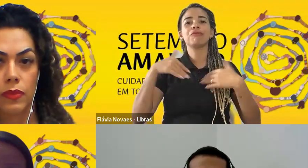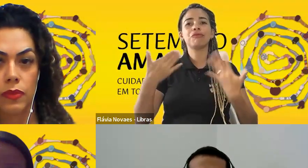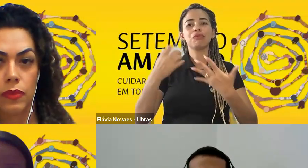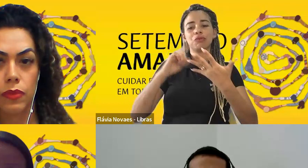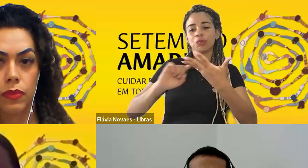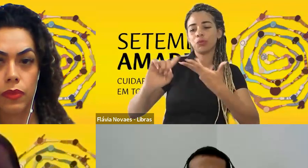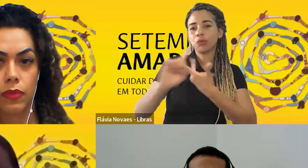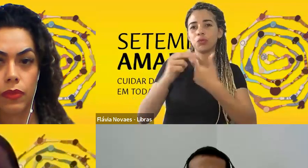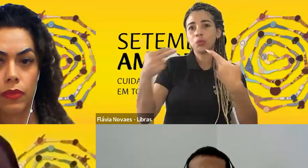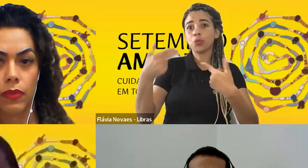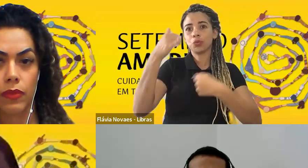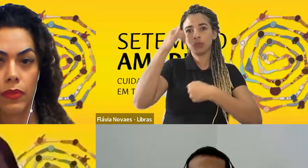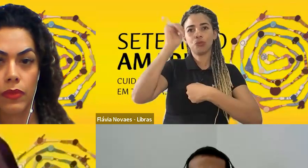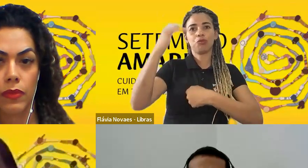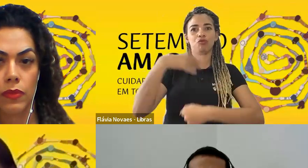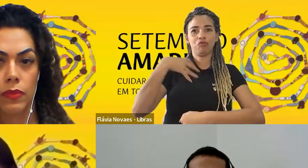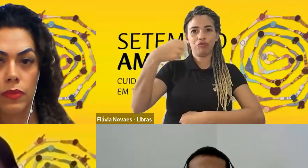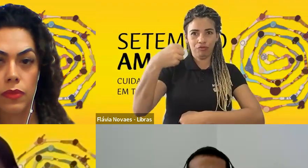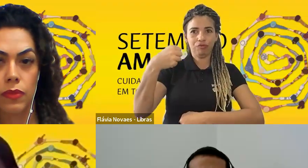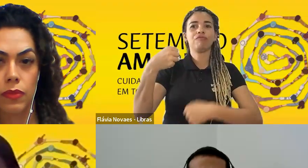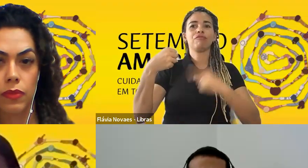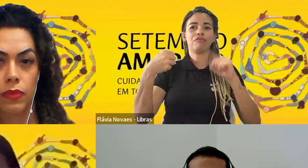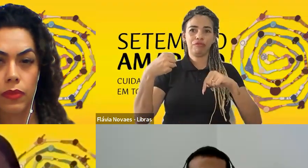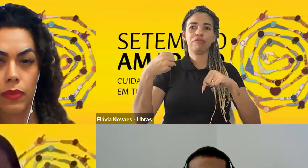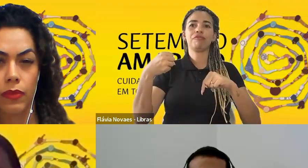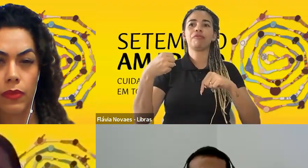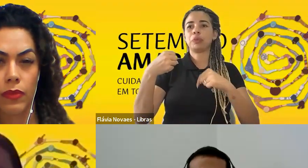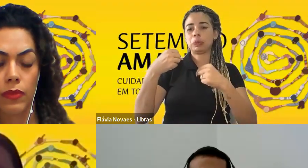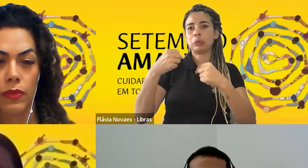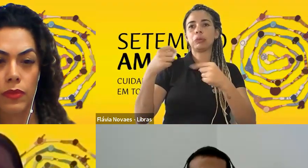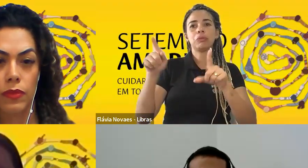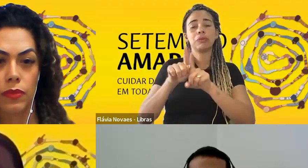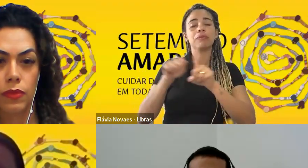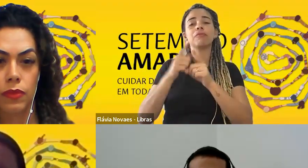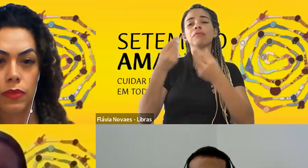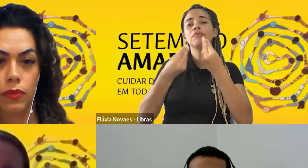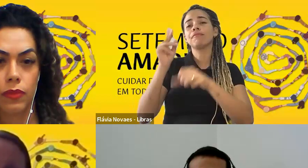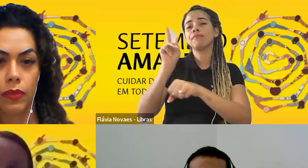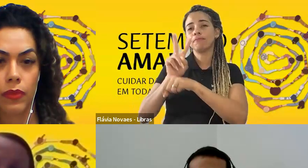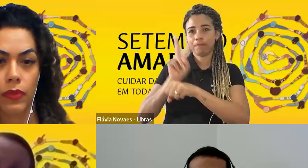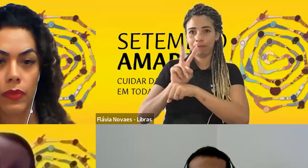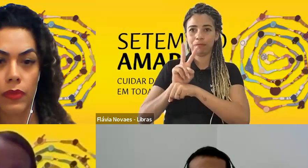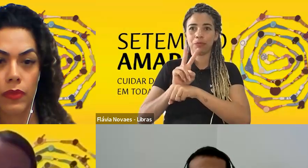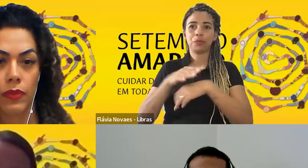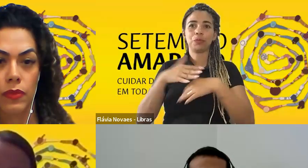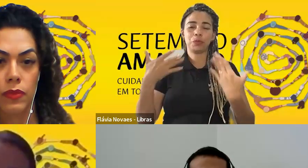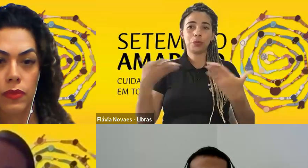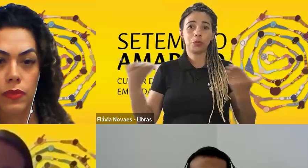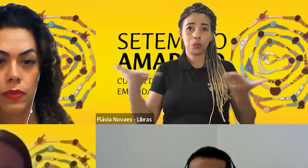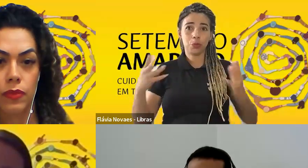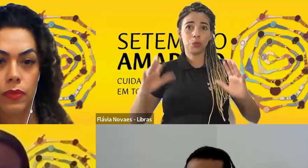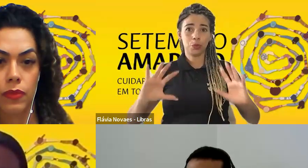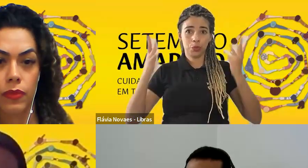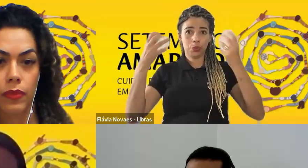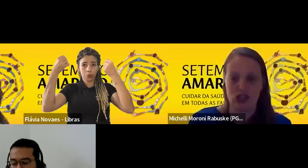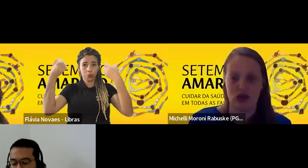do suicídio, considerando sinais de alerta e fatores de proteção. Para trabalhar esses temas no evento de hoje,